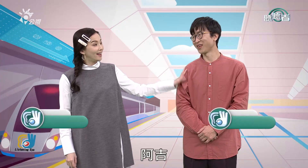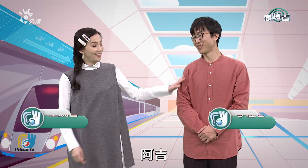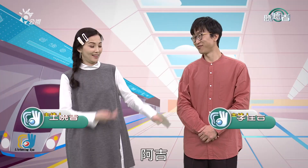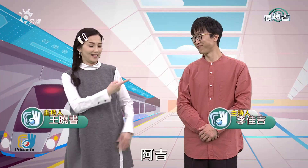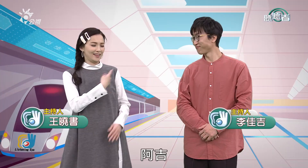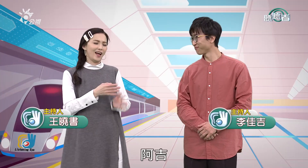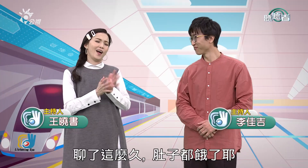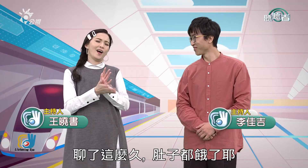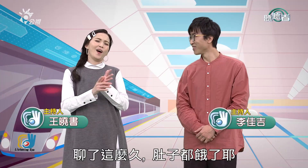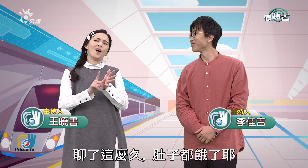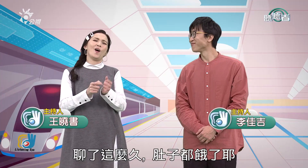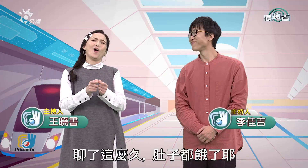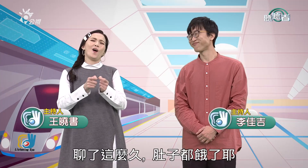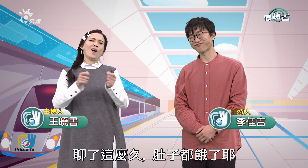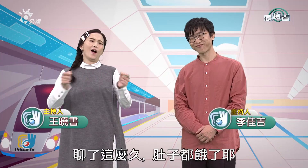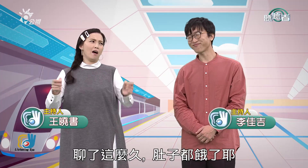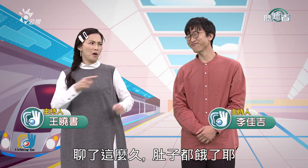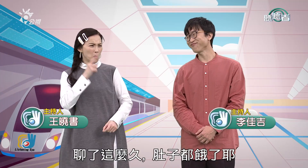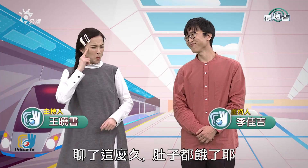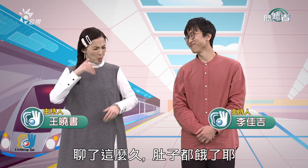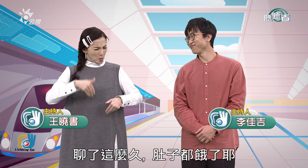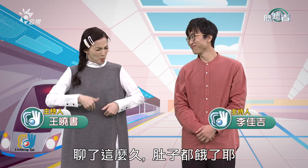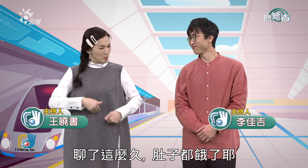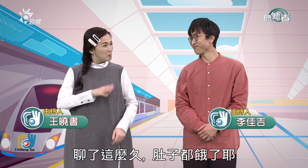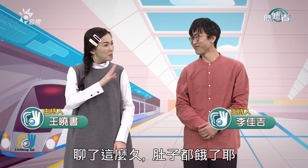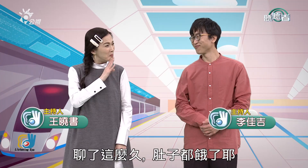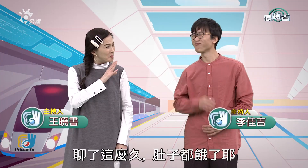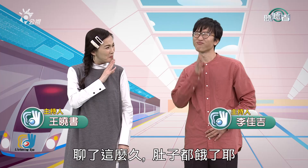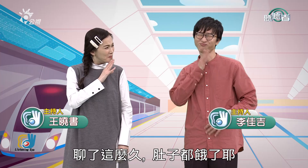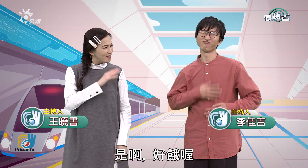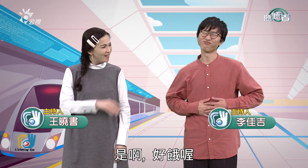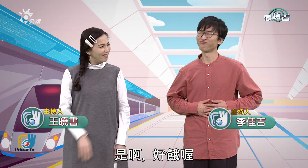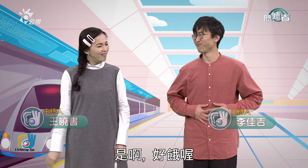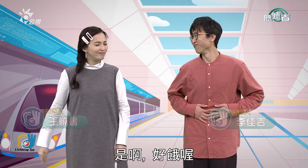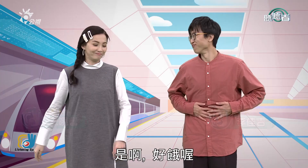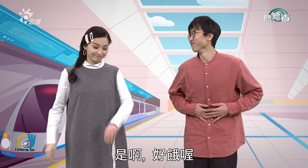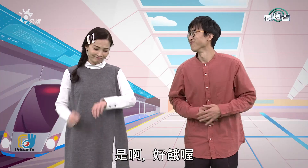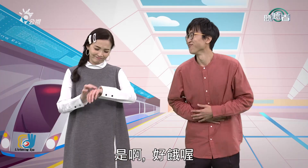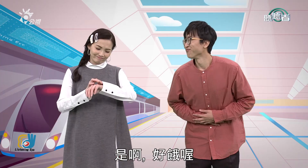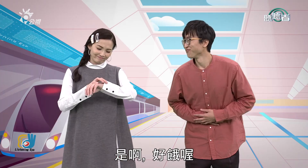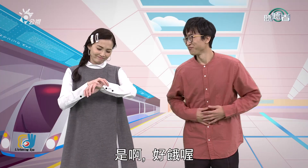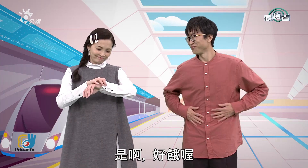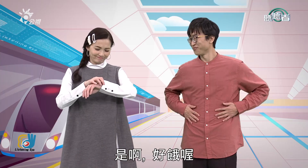阿奇，聊了这么久啊，肚子都饿了。 是啊，哈，好饿哦。